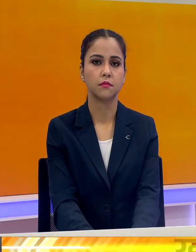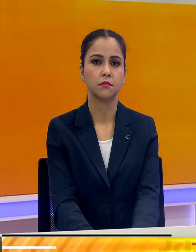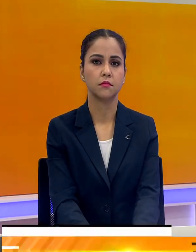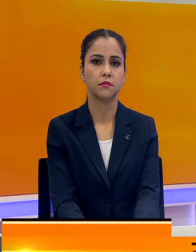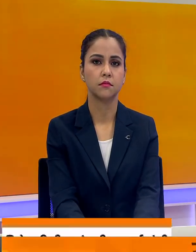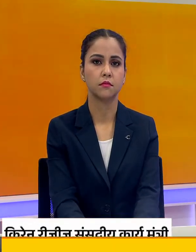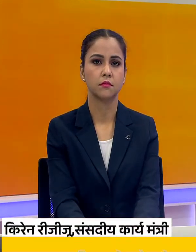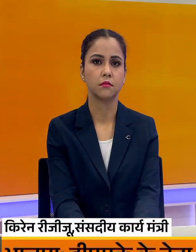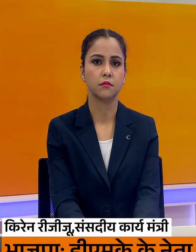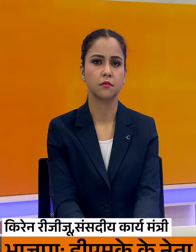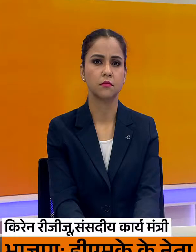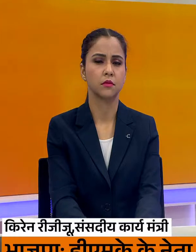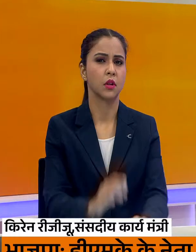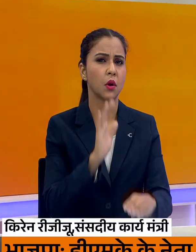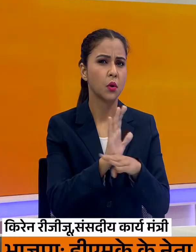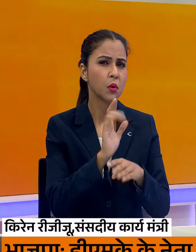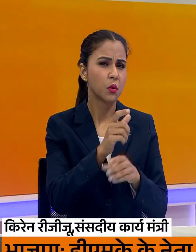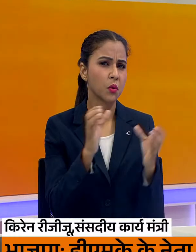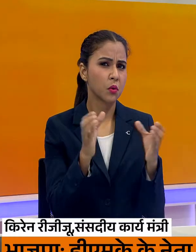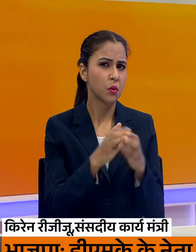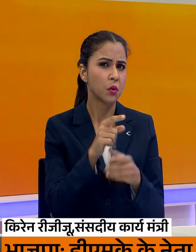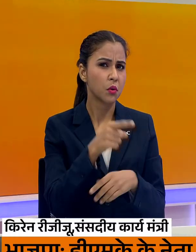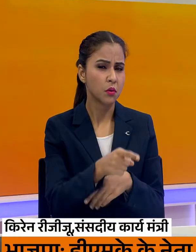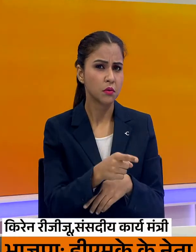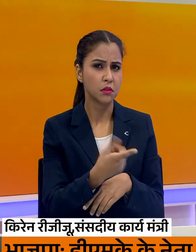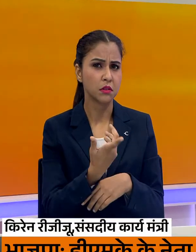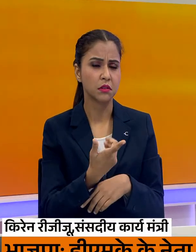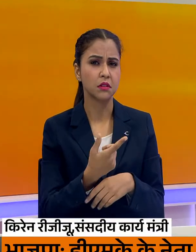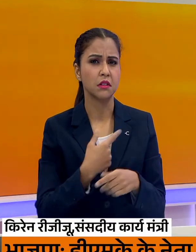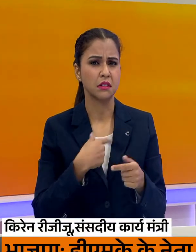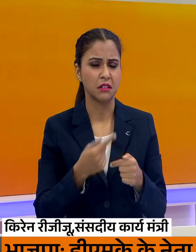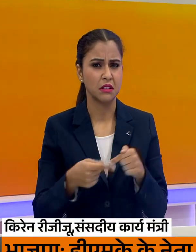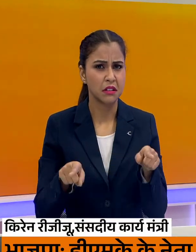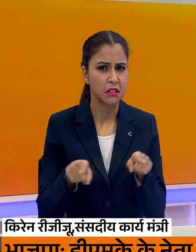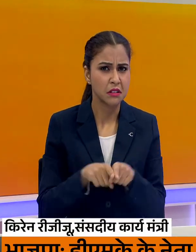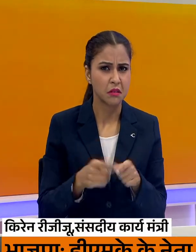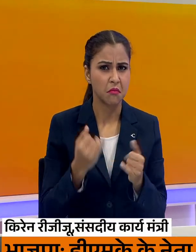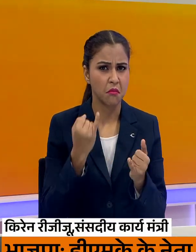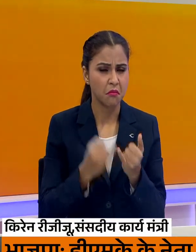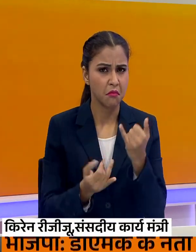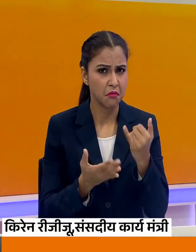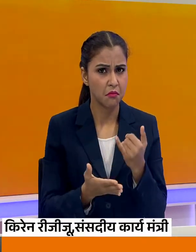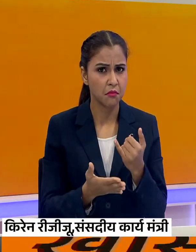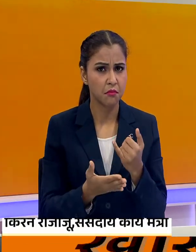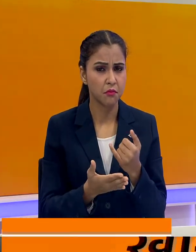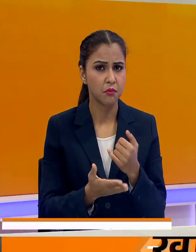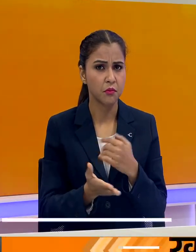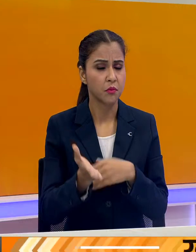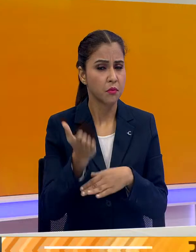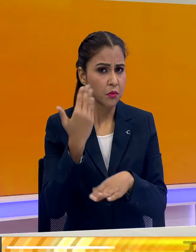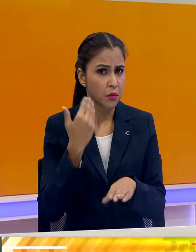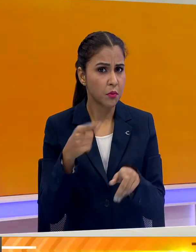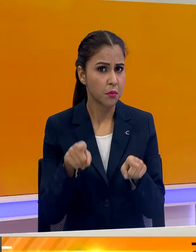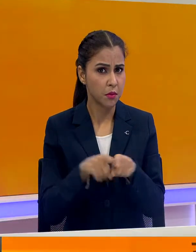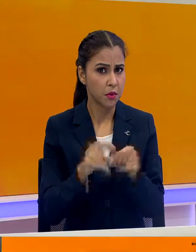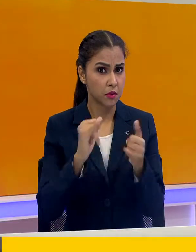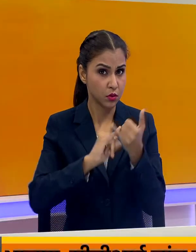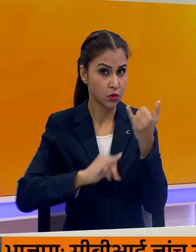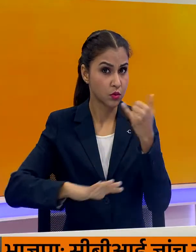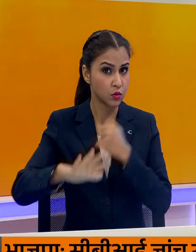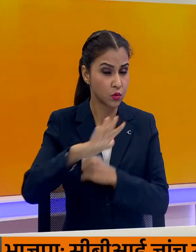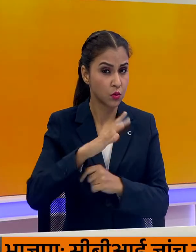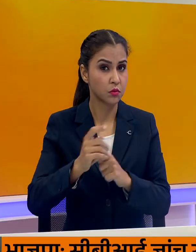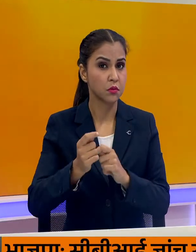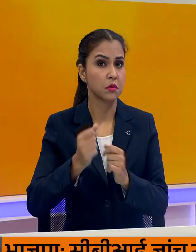शर्म आता है कि कांग्रेस पार्टी इस तरह का बातें करते हैं। जो बयान और जो सोशल मीडिया